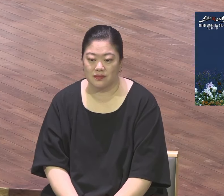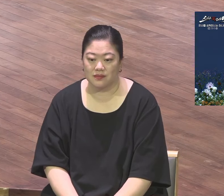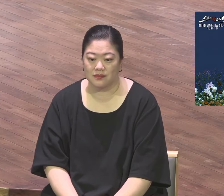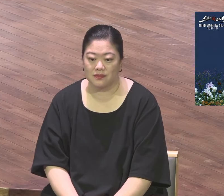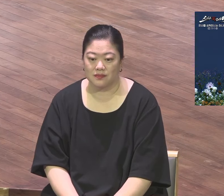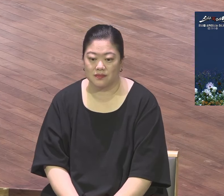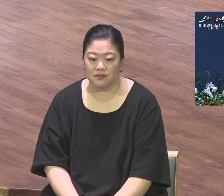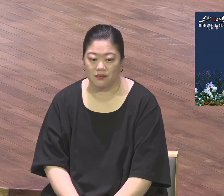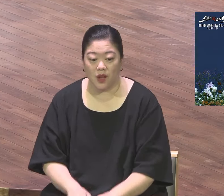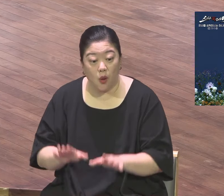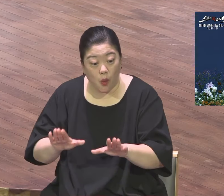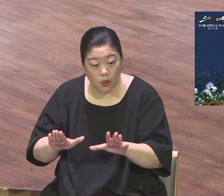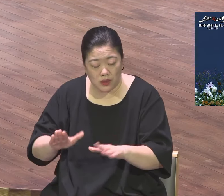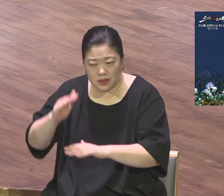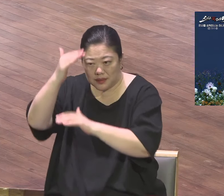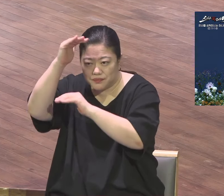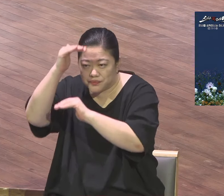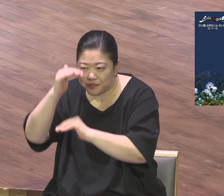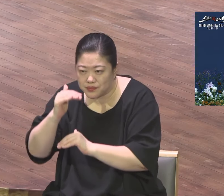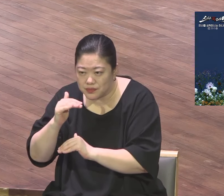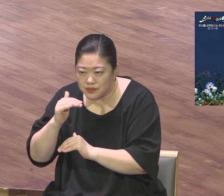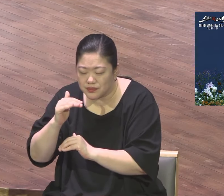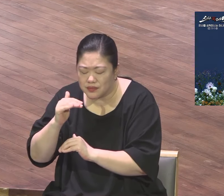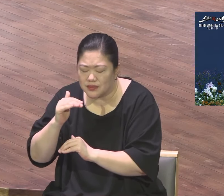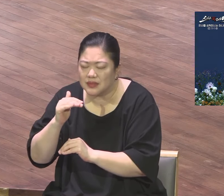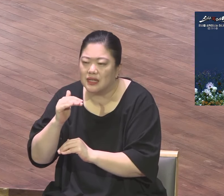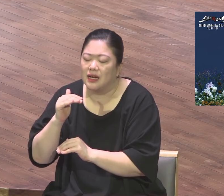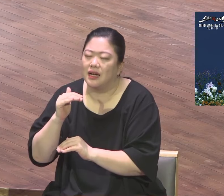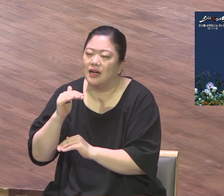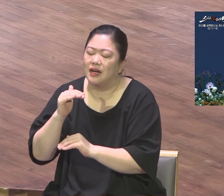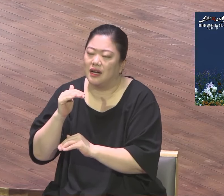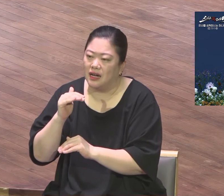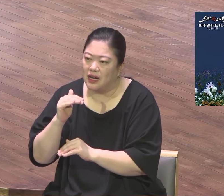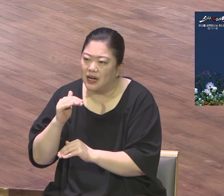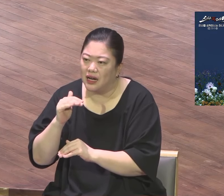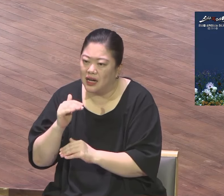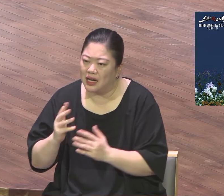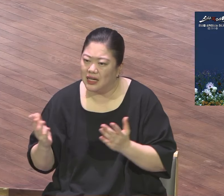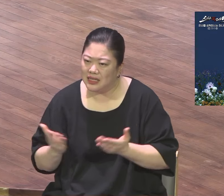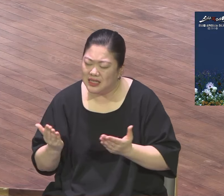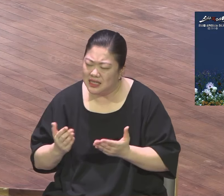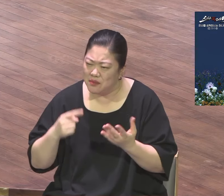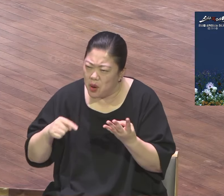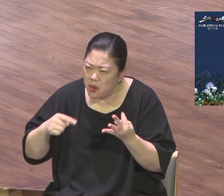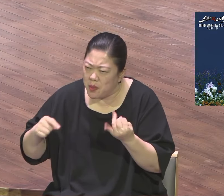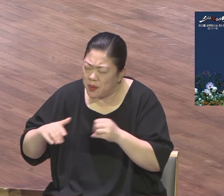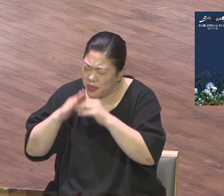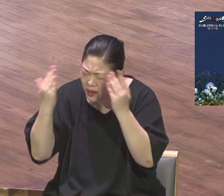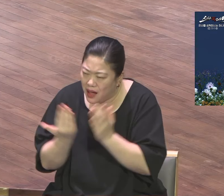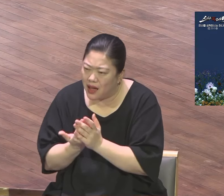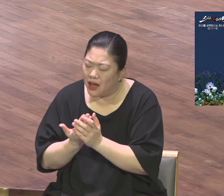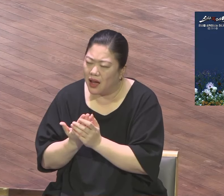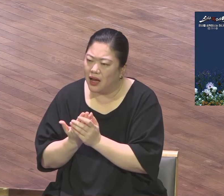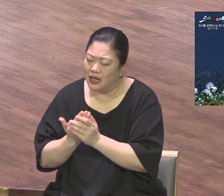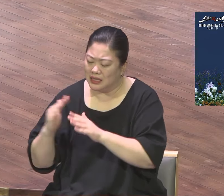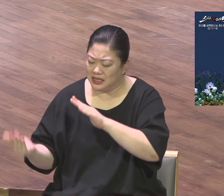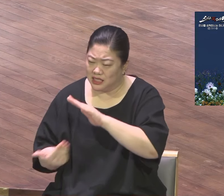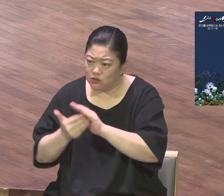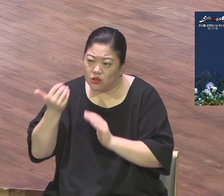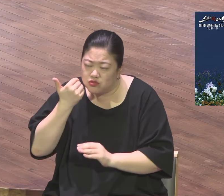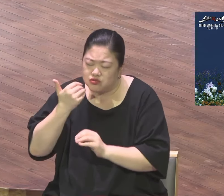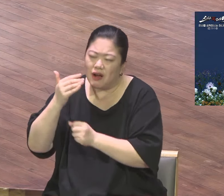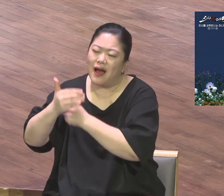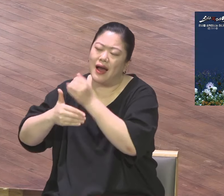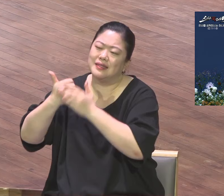예언교 모든 성도 오늘 말씀 통해서 만사를 성취하시는 하나님이 바로 나의